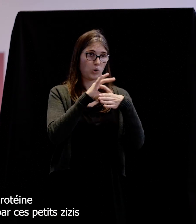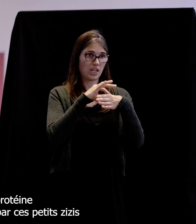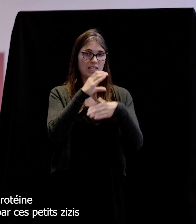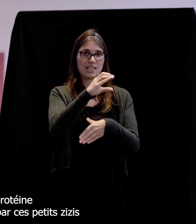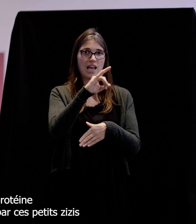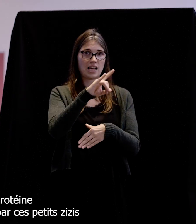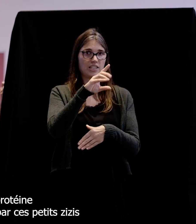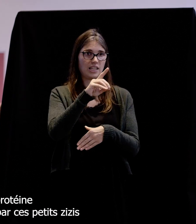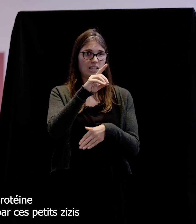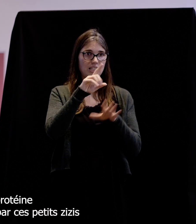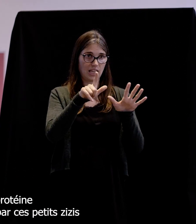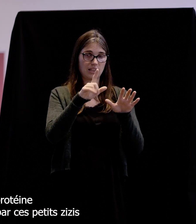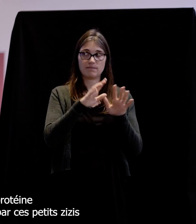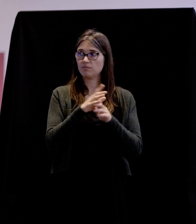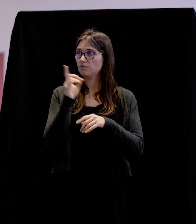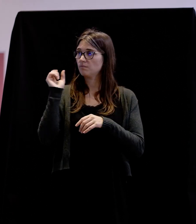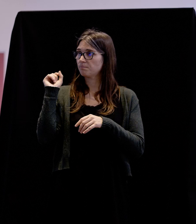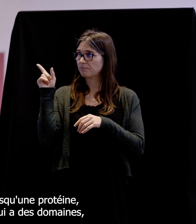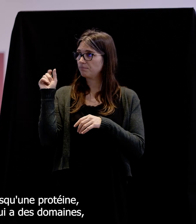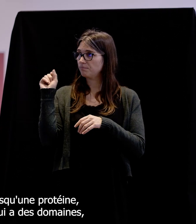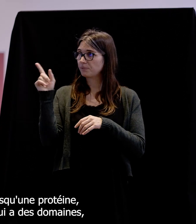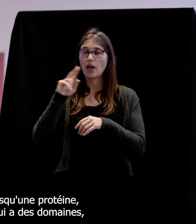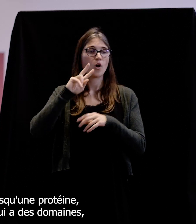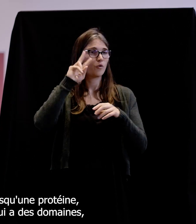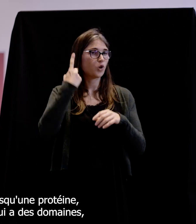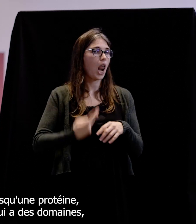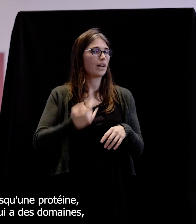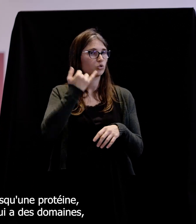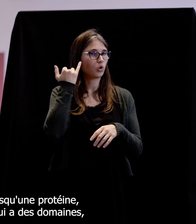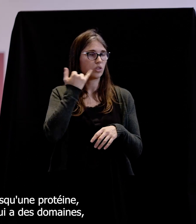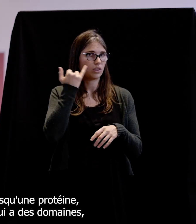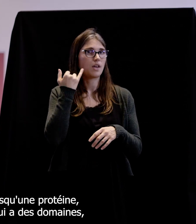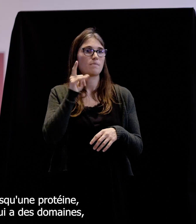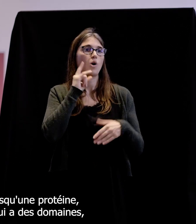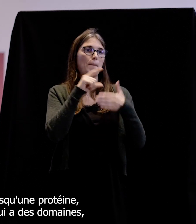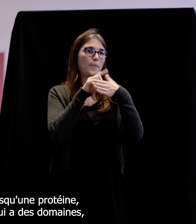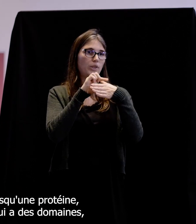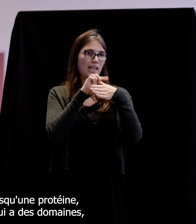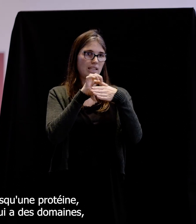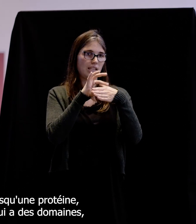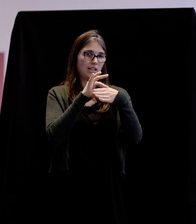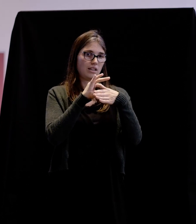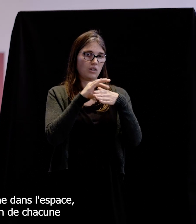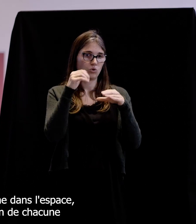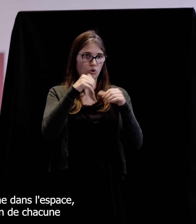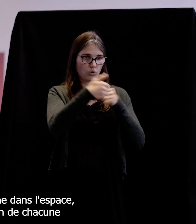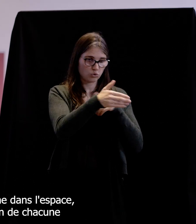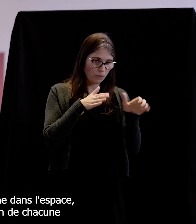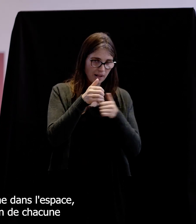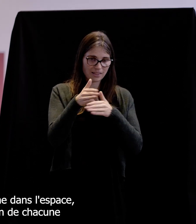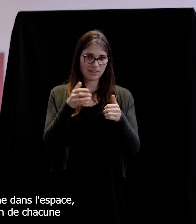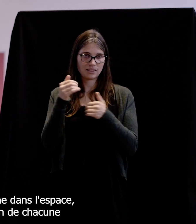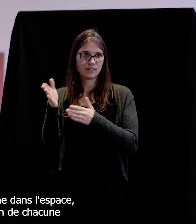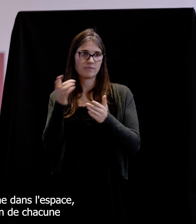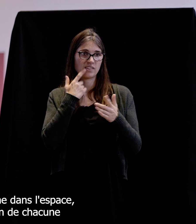est représentée par ces petits zizi violets et jaunes, puisqu'une protéine, c'est quelque chose qui a des domaines, donc qui a